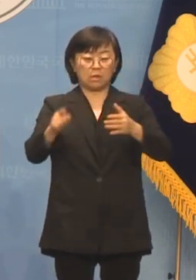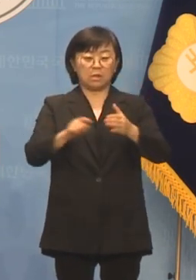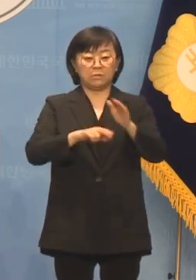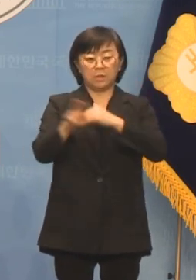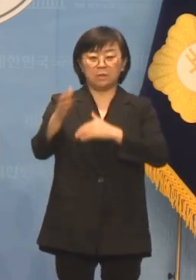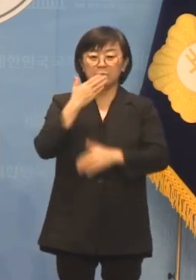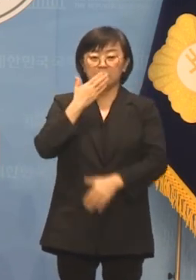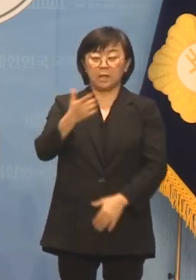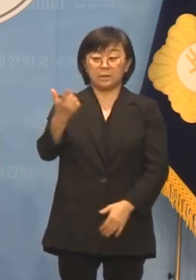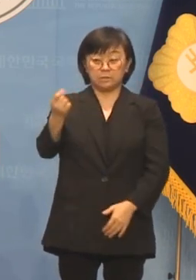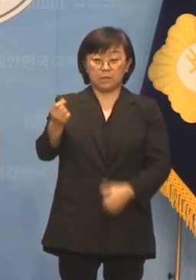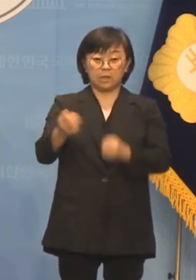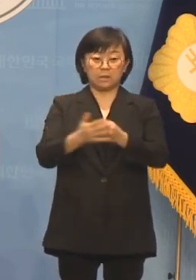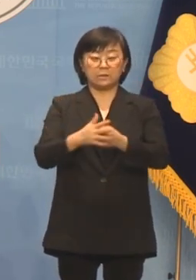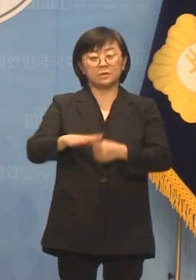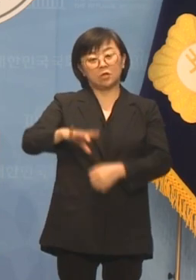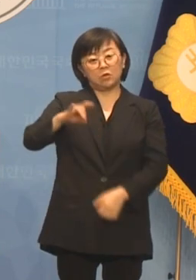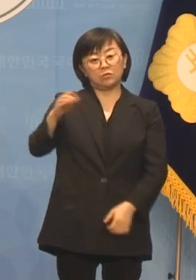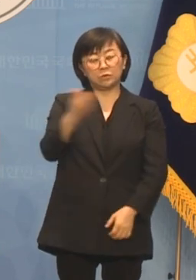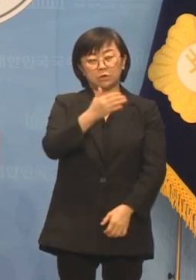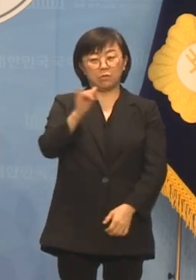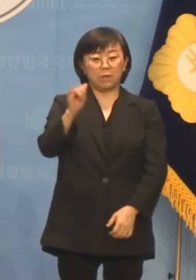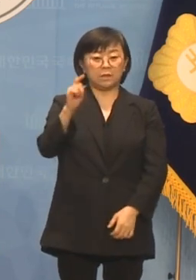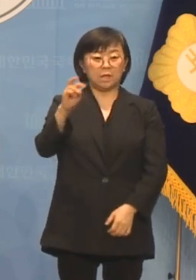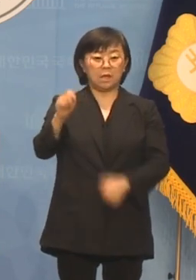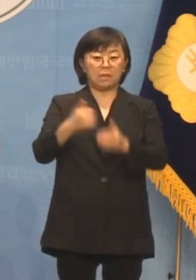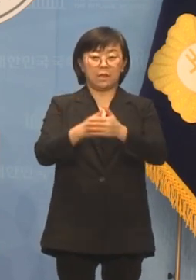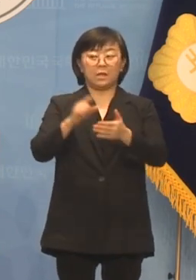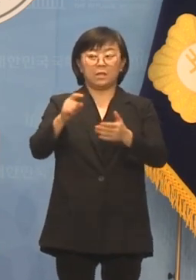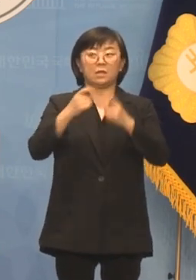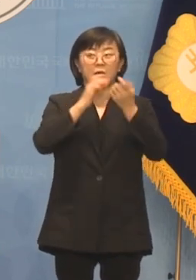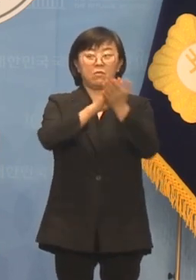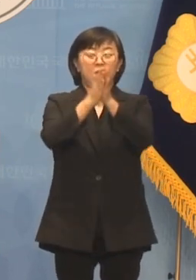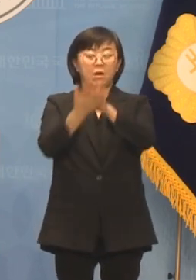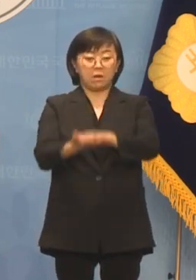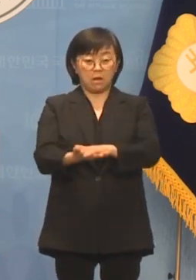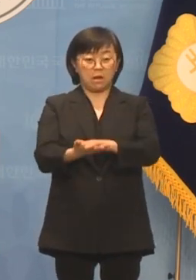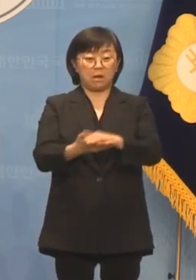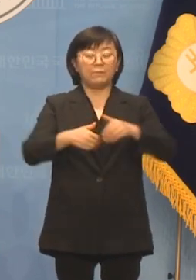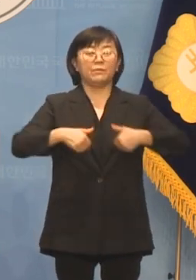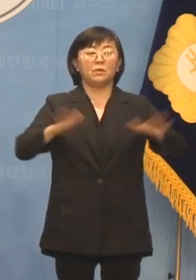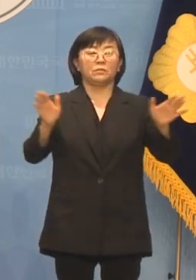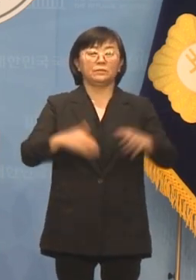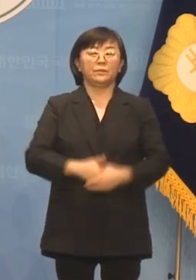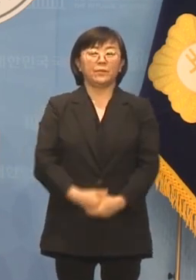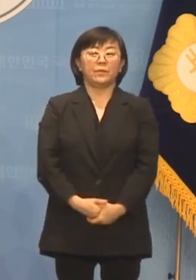면피하려고 하지만 애초에 YTN 사용화가 필요치 않았습니다.